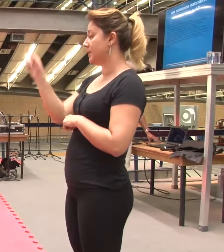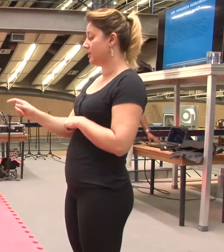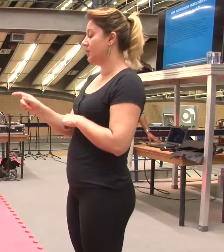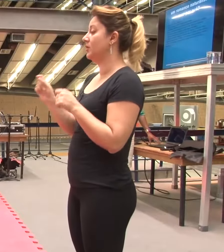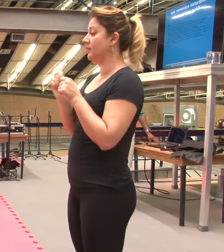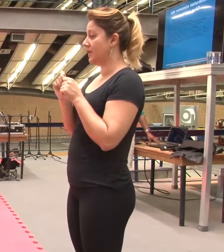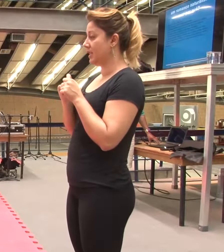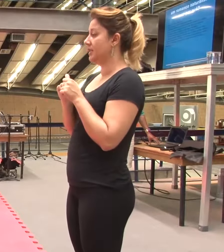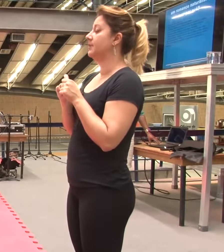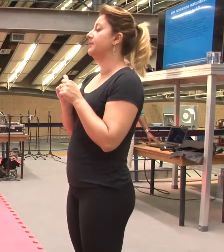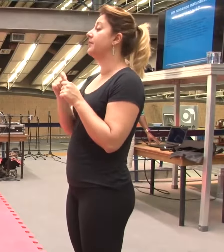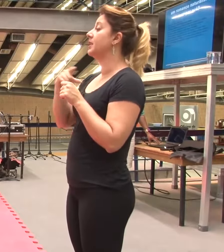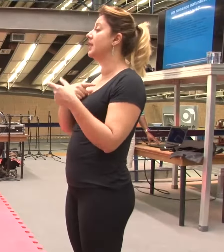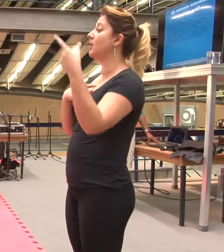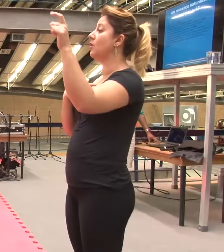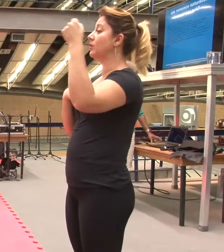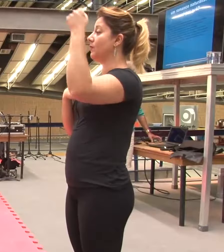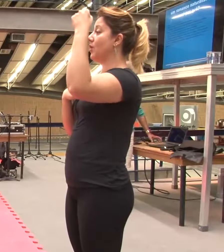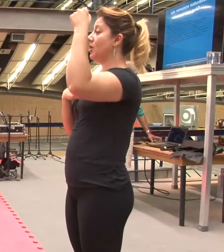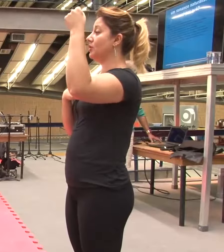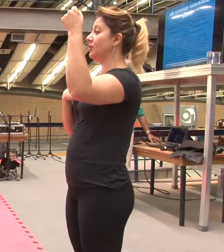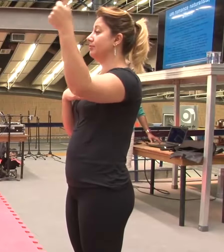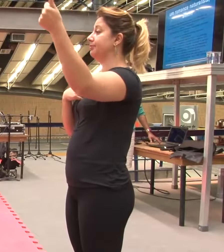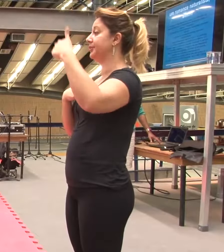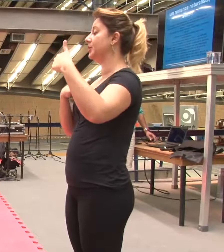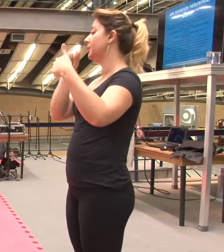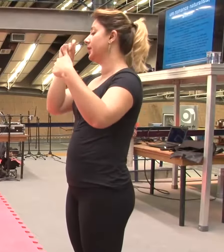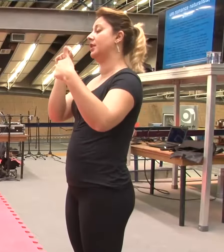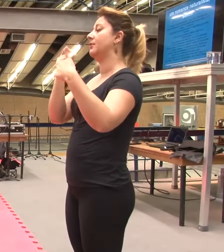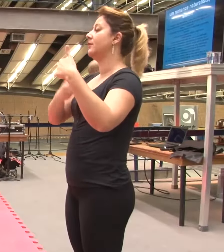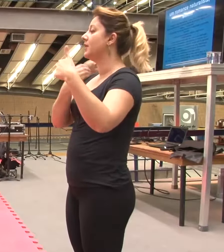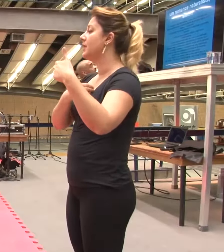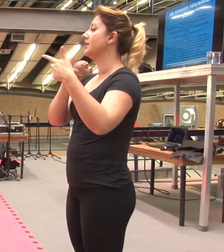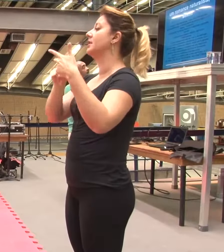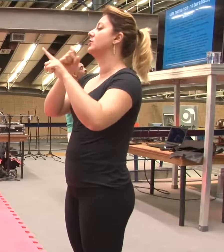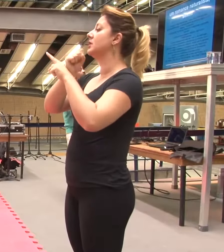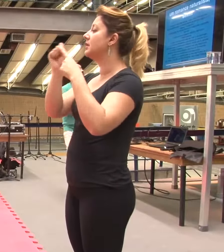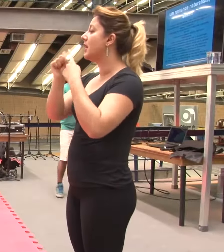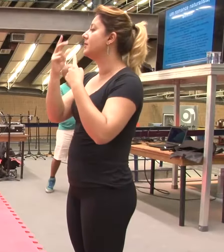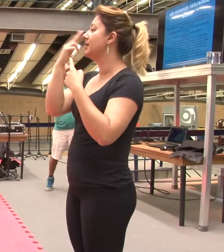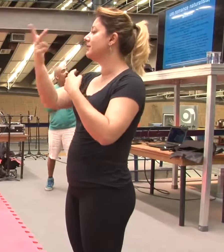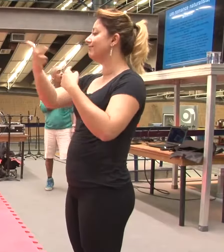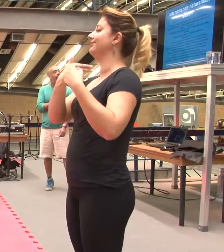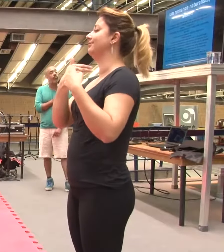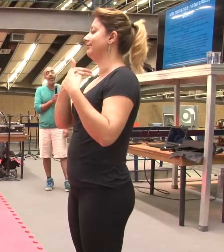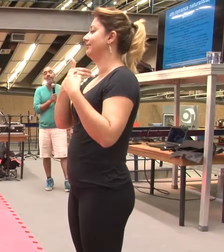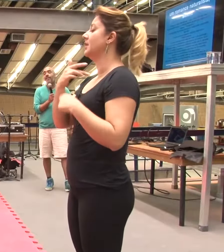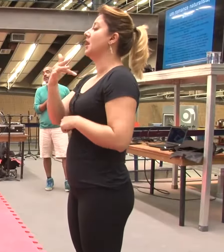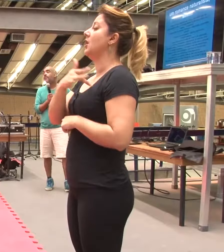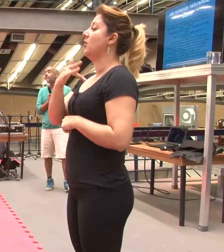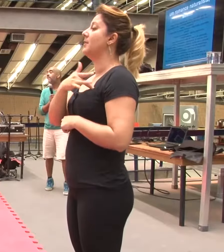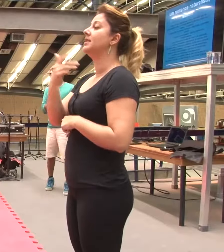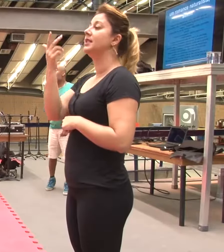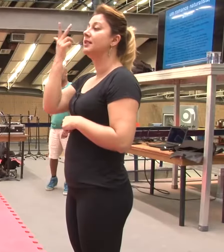O personagem está submetido a forças maiores do que ele, né? A vida, a sociedade, etc. Né? Um romance